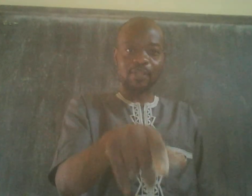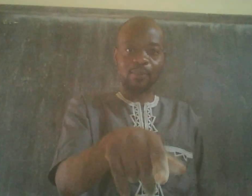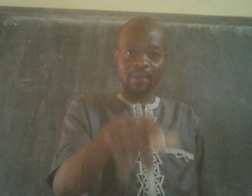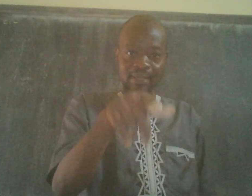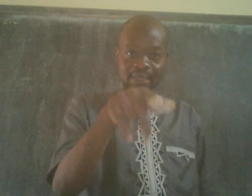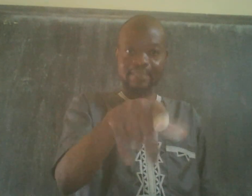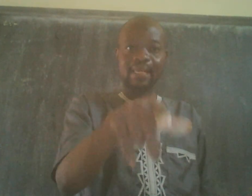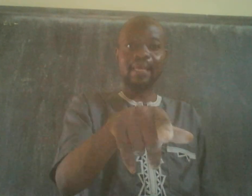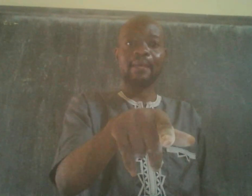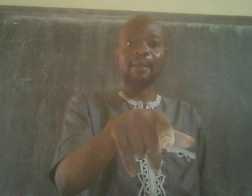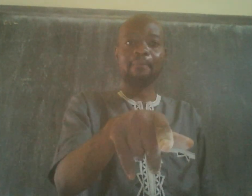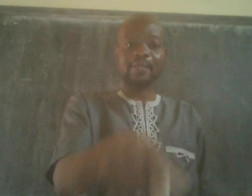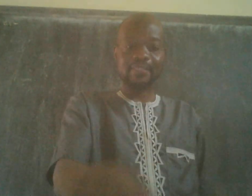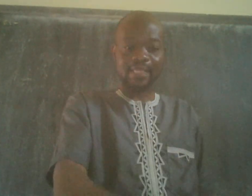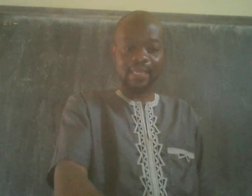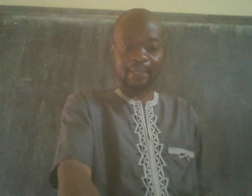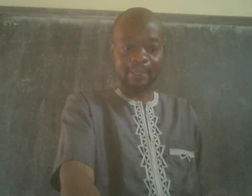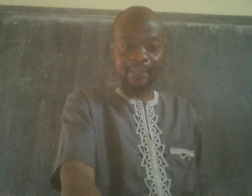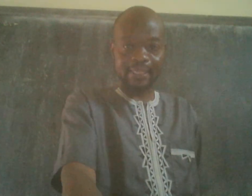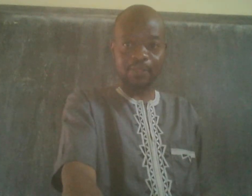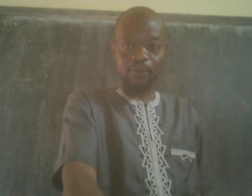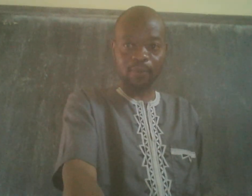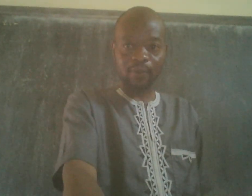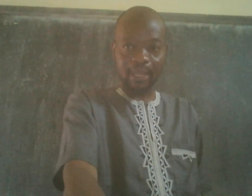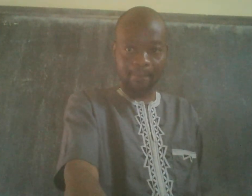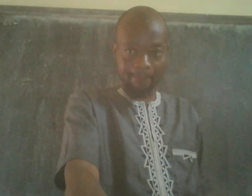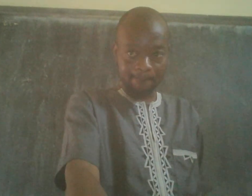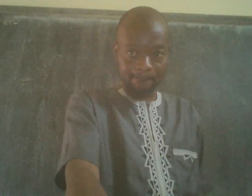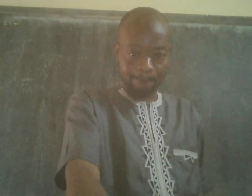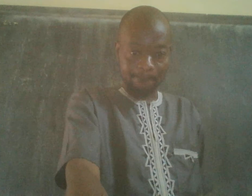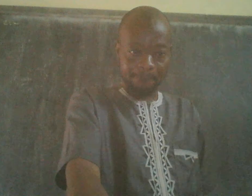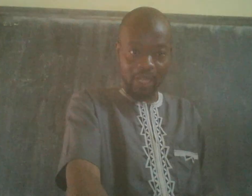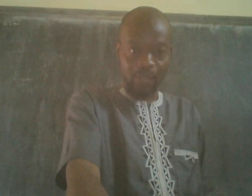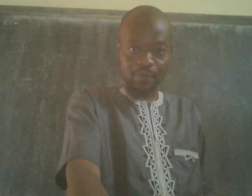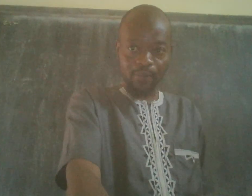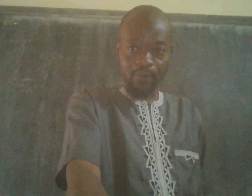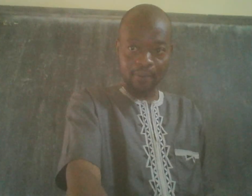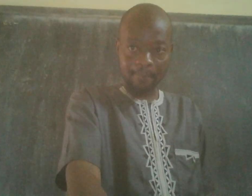quoi? C'est empêcher, c'est détruire le col là. Enlever le col,